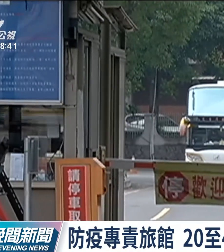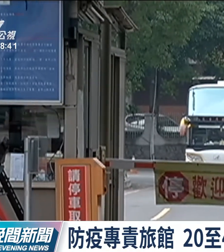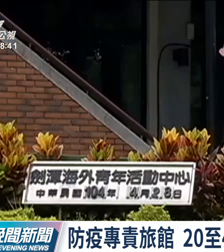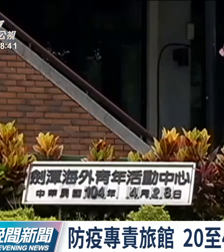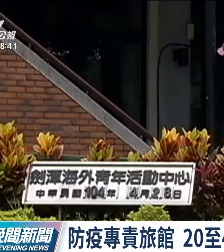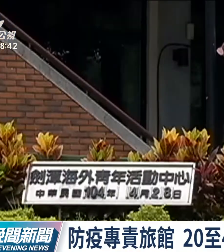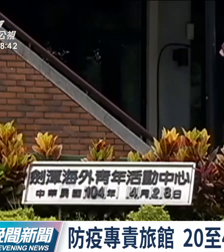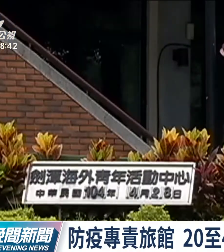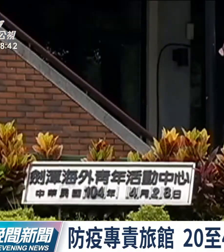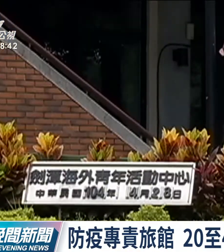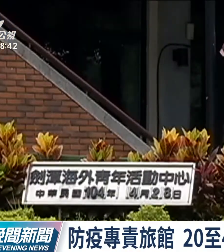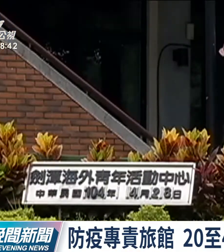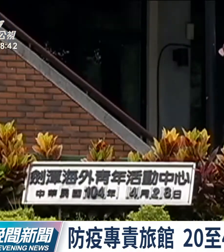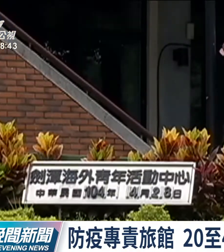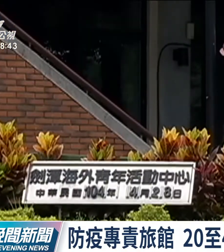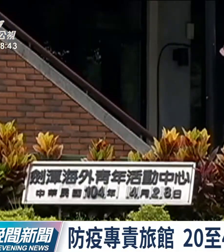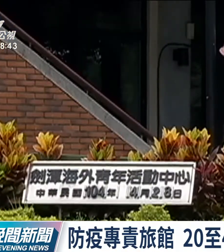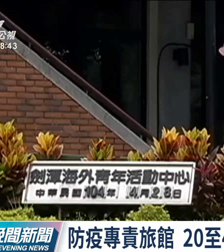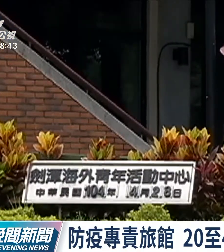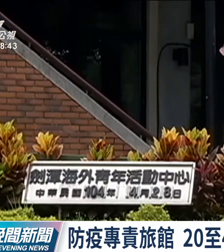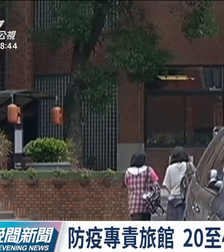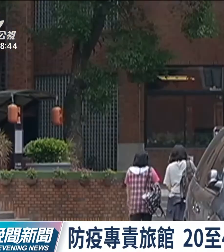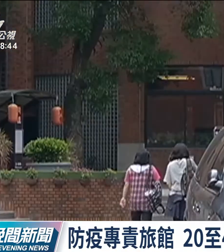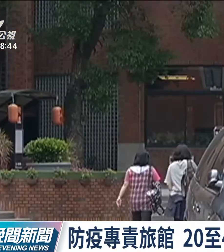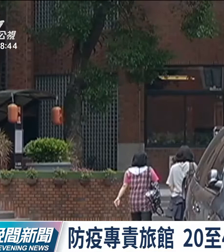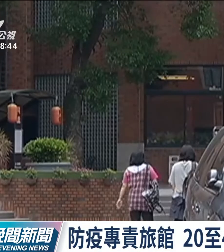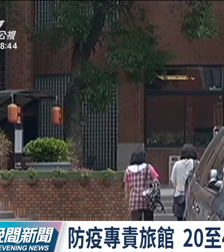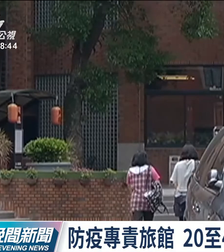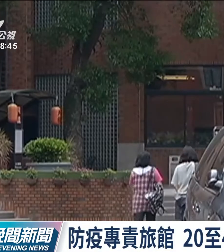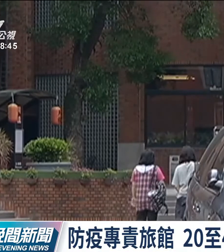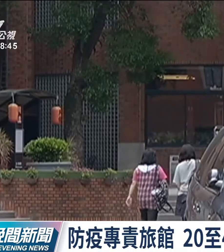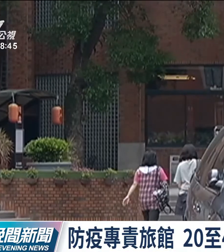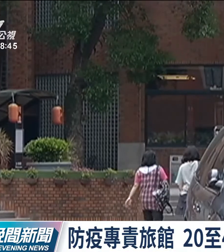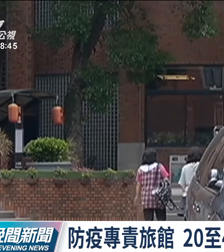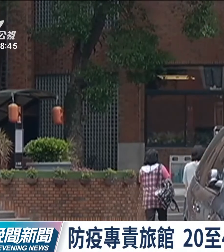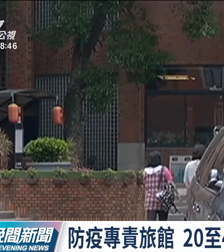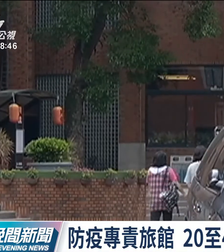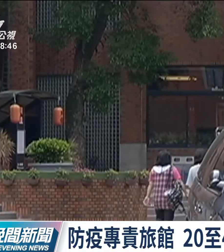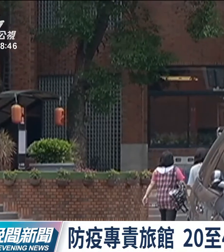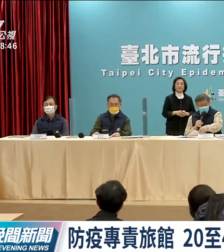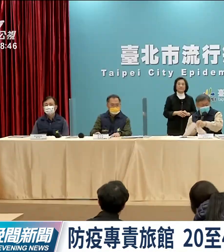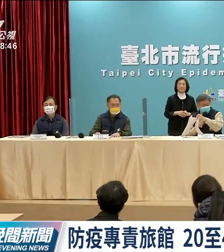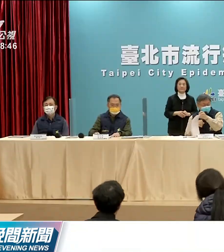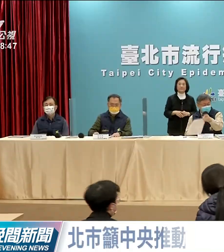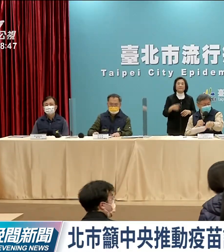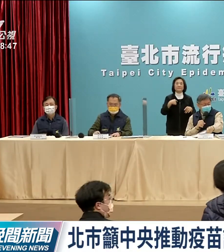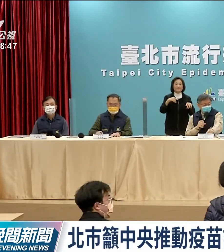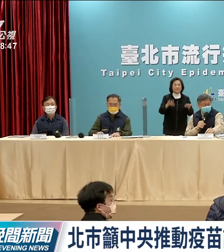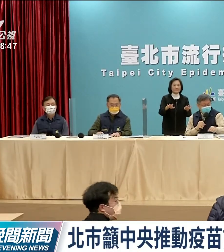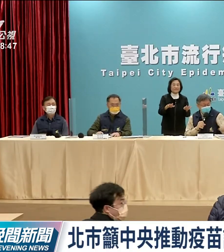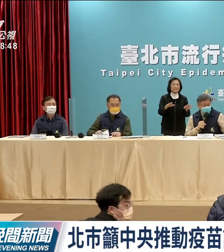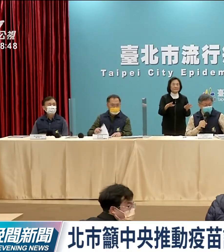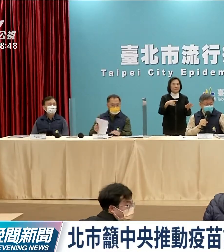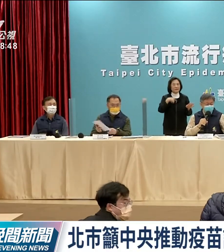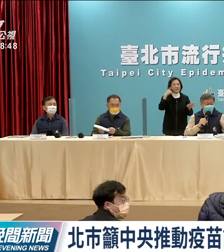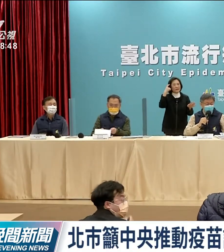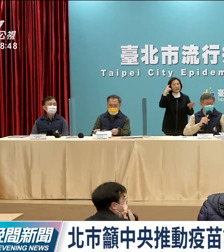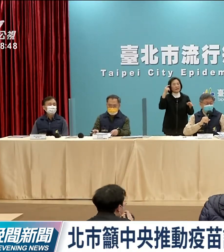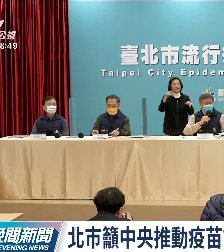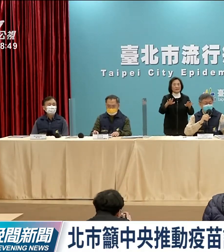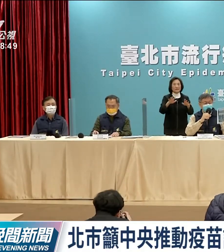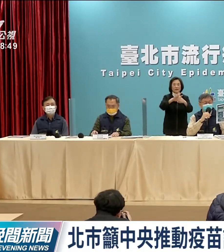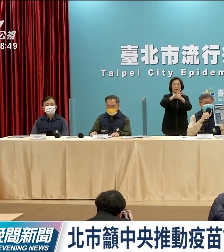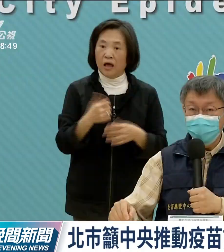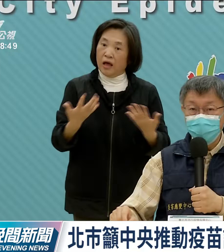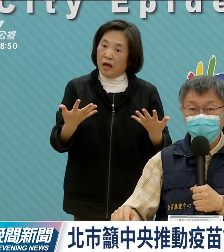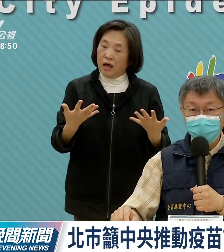谈活动中心开始优先入住20岁到40岁无症状确诊者，还呼吁中央推动疫苗护照，以减少对民生经